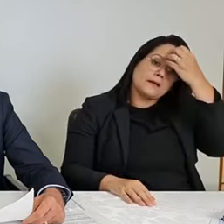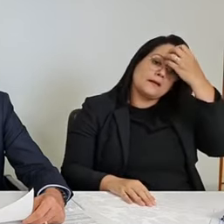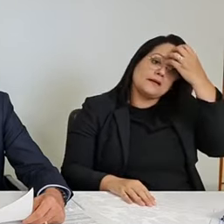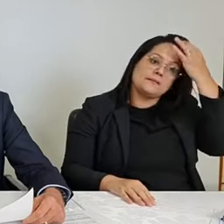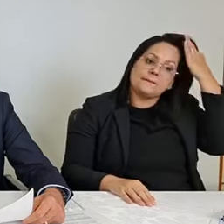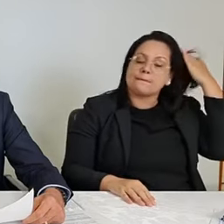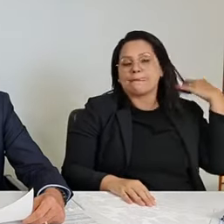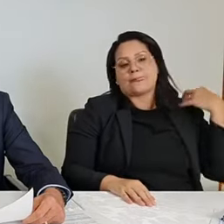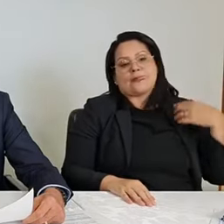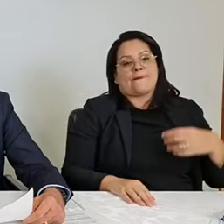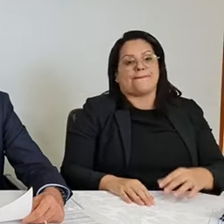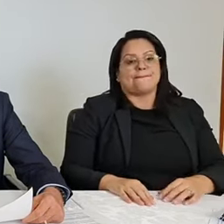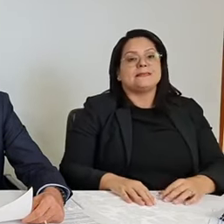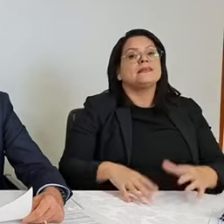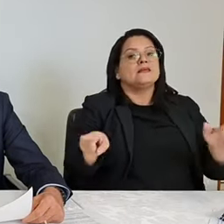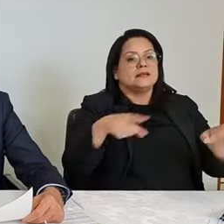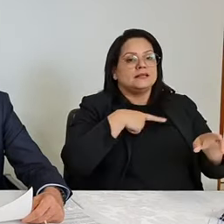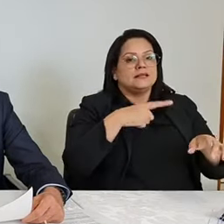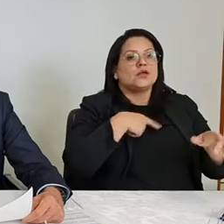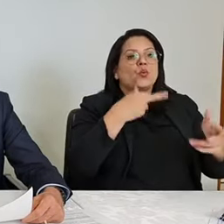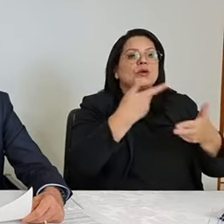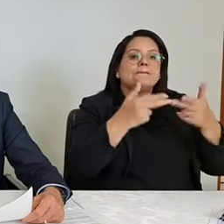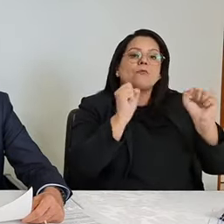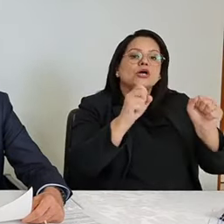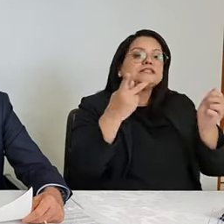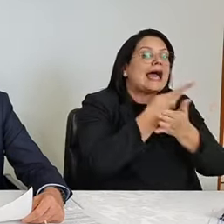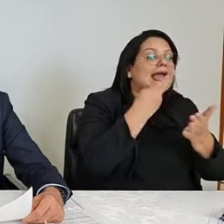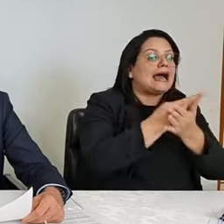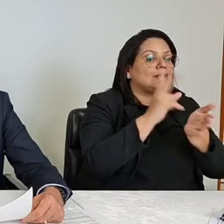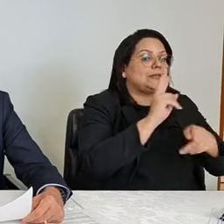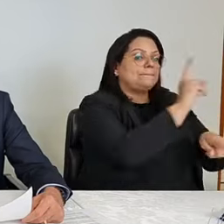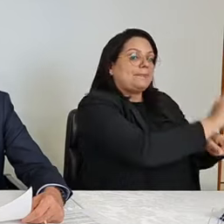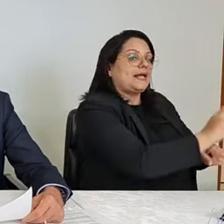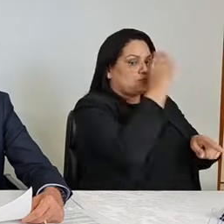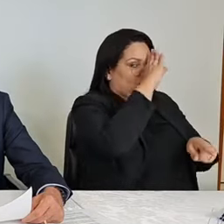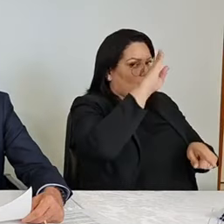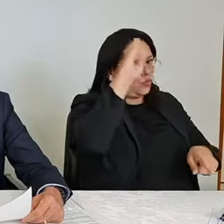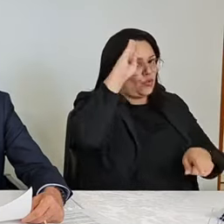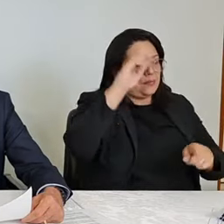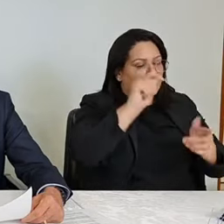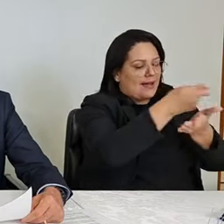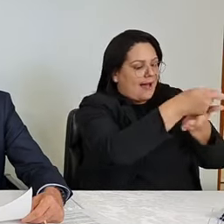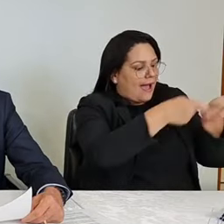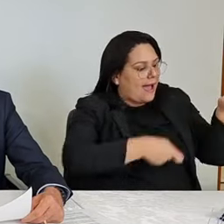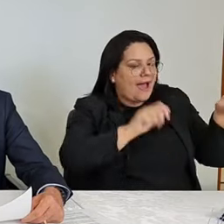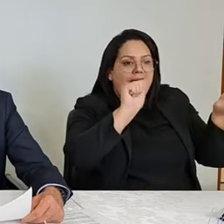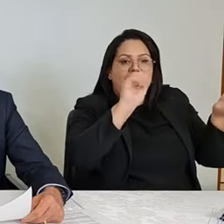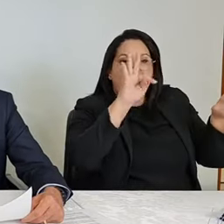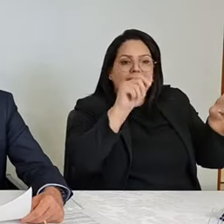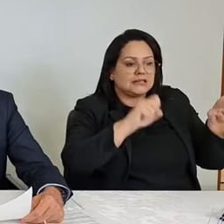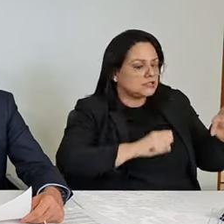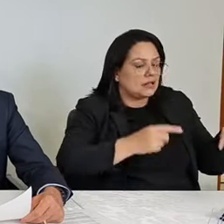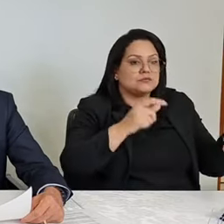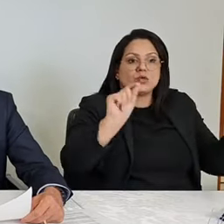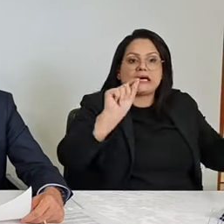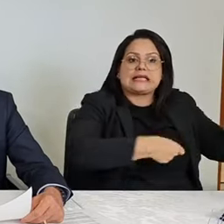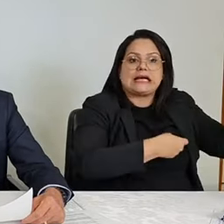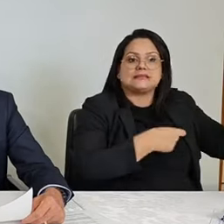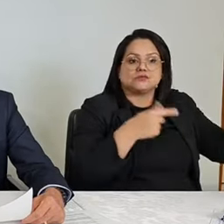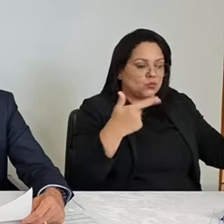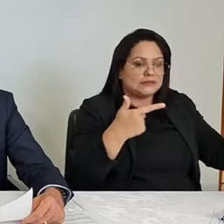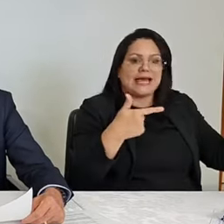governamental para Cuba. Atas não assinadas por ministros sobre decisões em favor a Cuba. Ou seja, a documentação não tem assinatura.